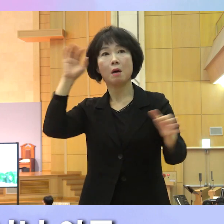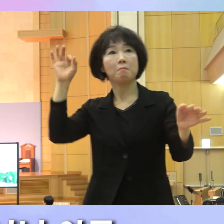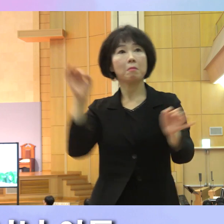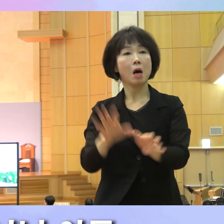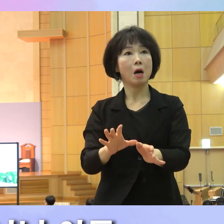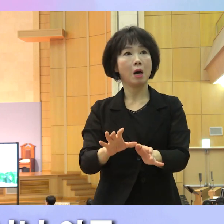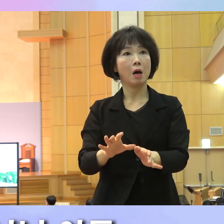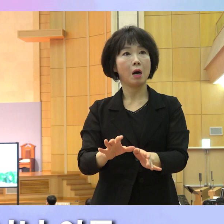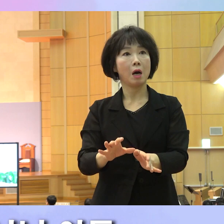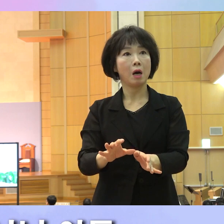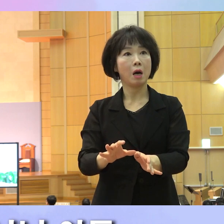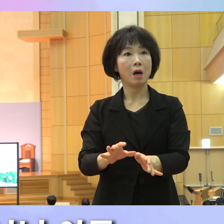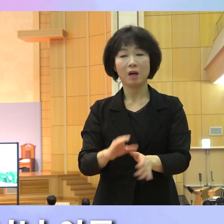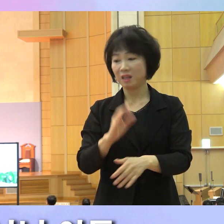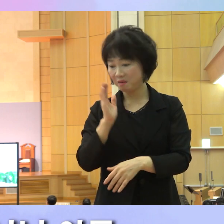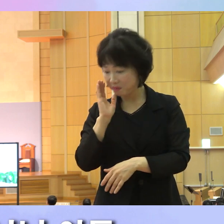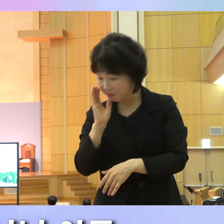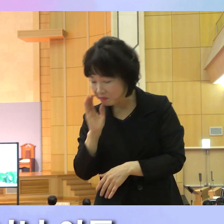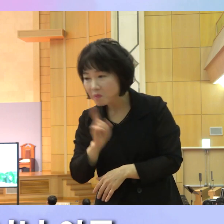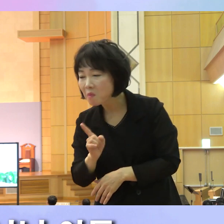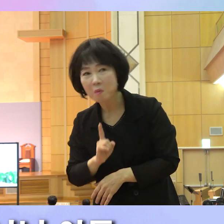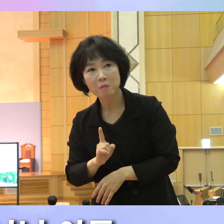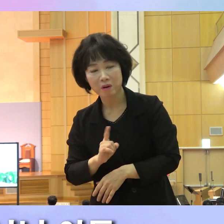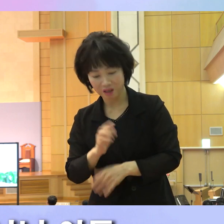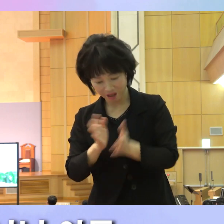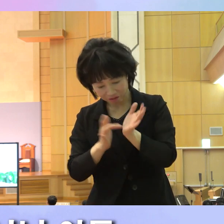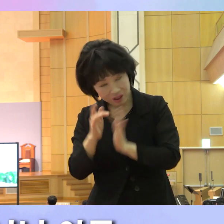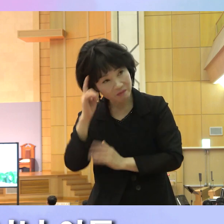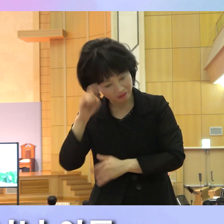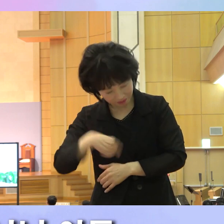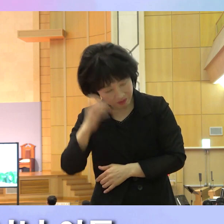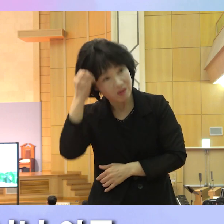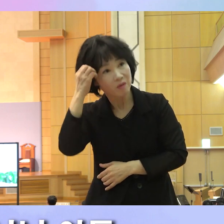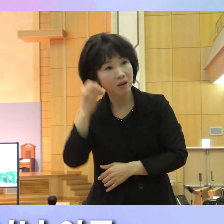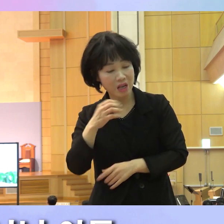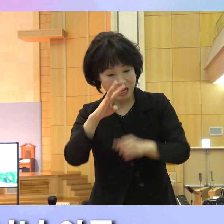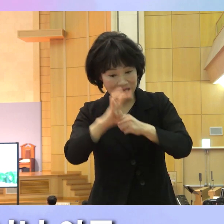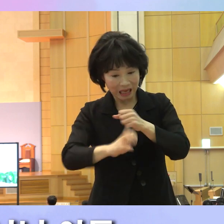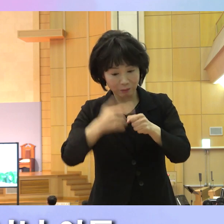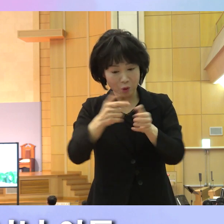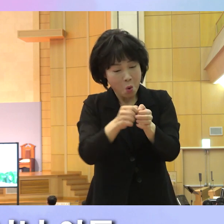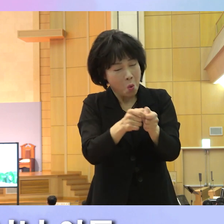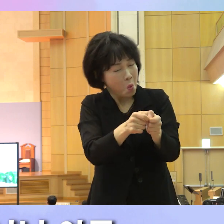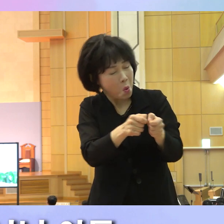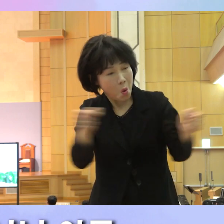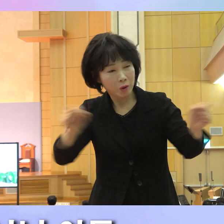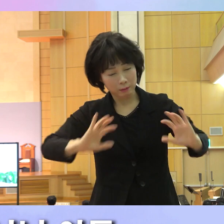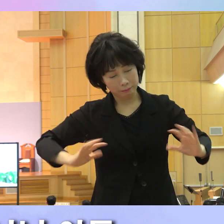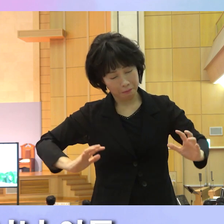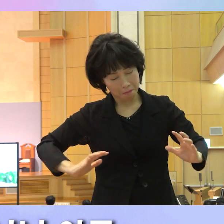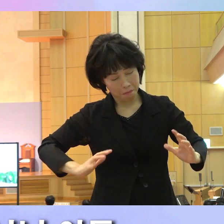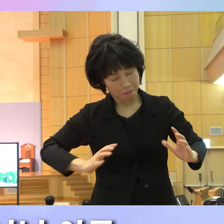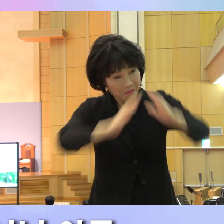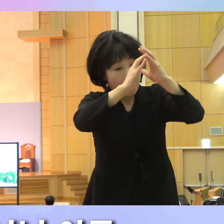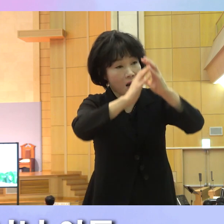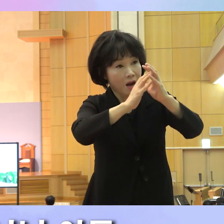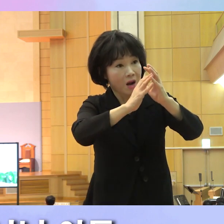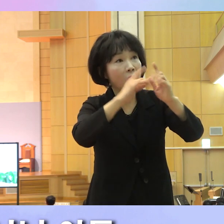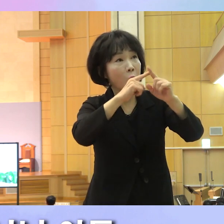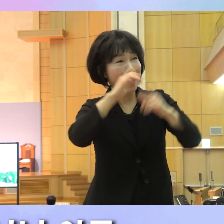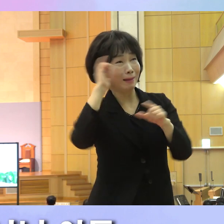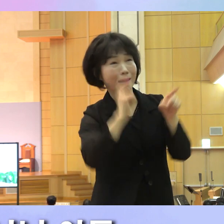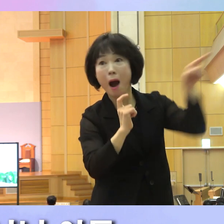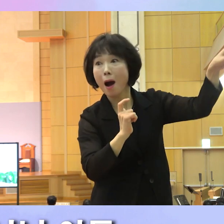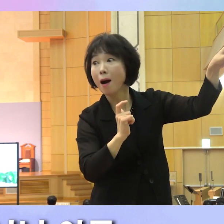동안이나 그 오랜 기간을 통해서 지어진 이 웅장하고도 견고한 성전을